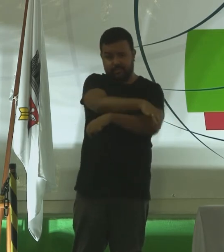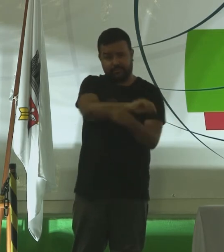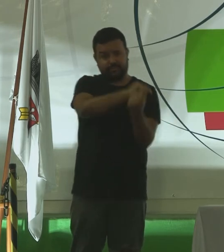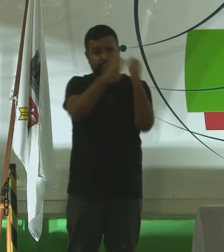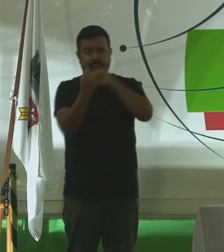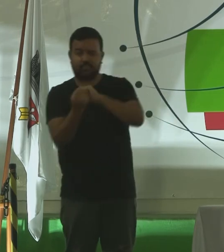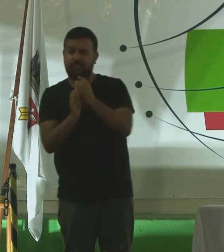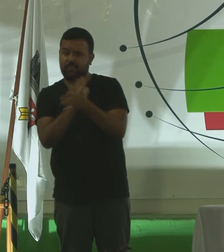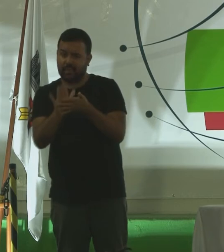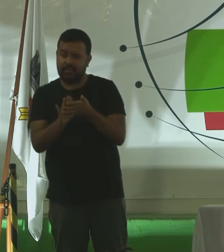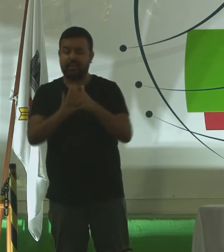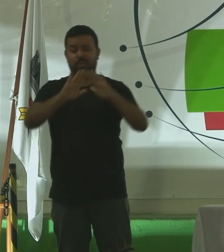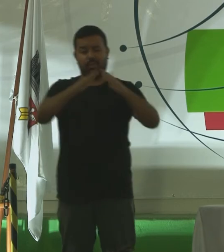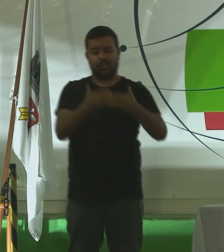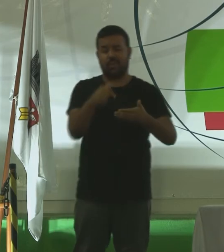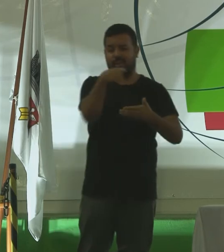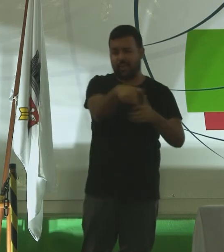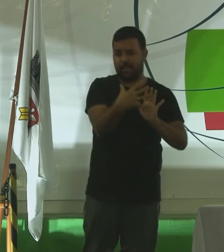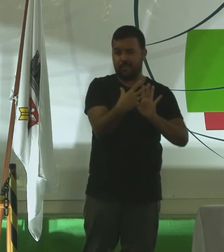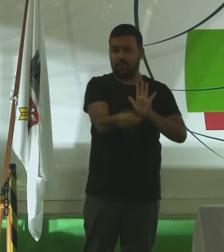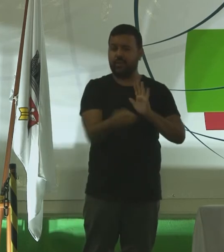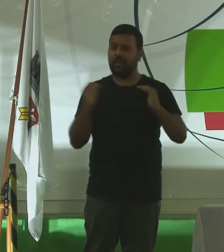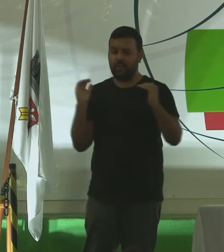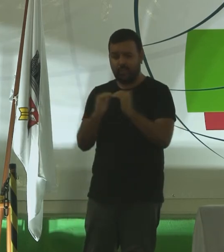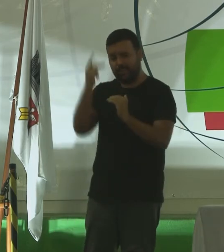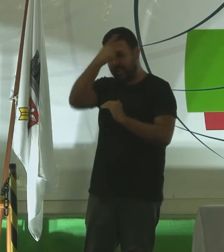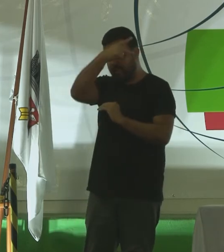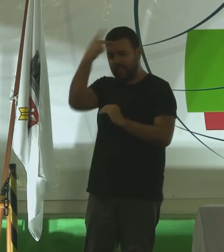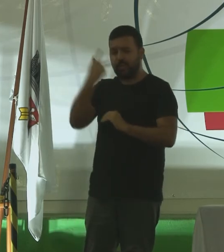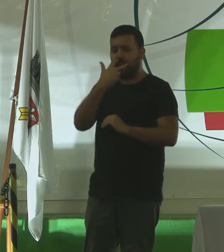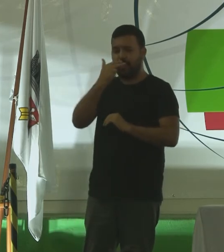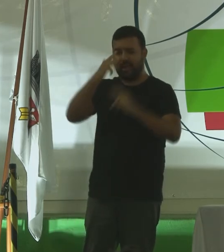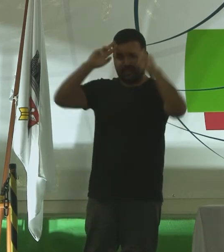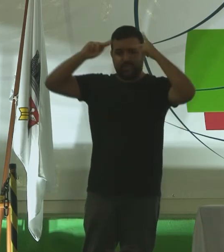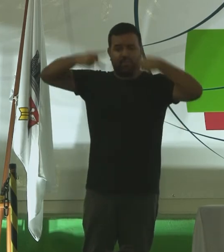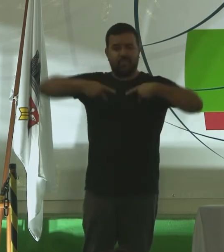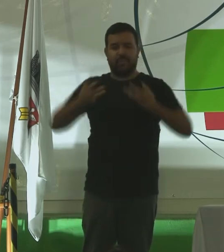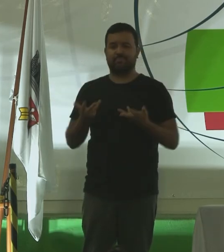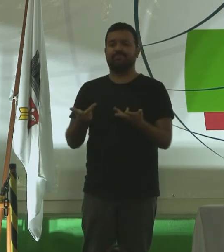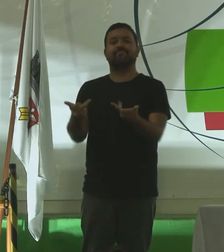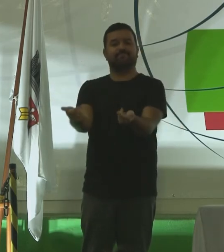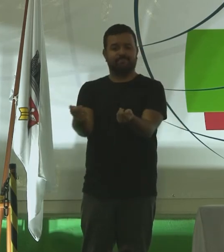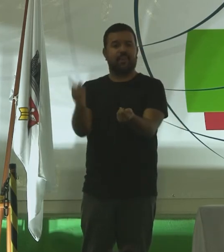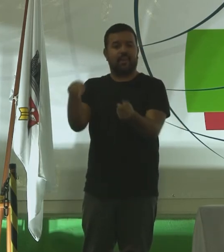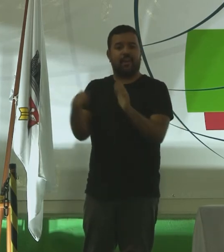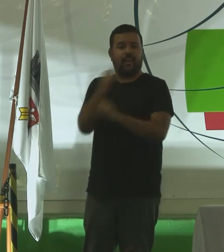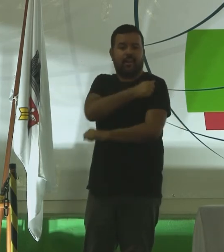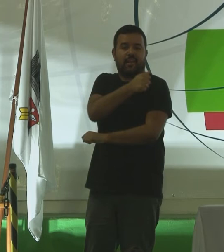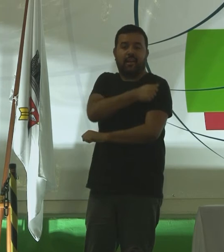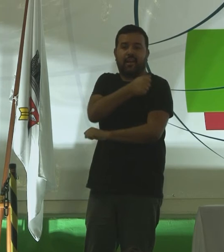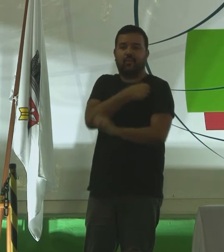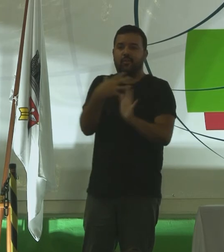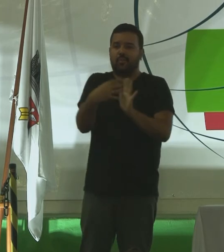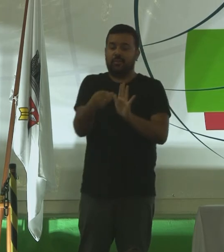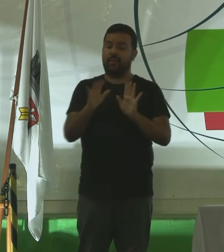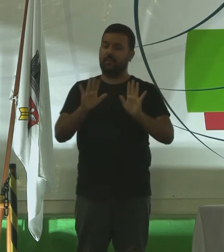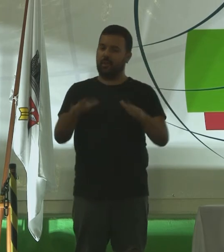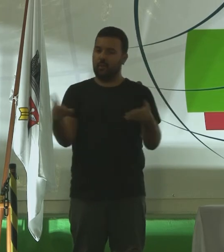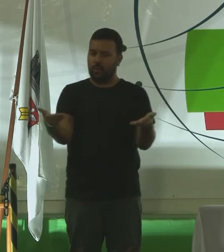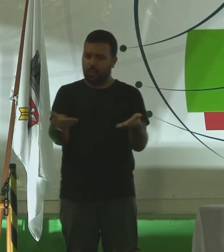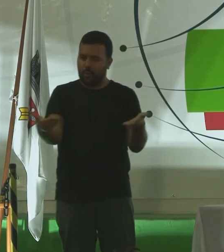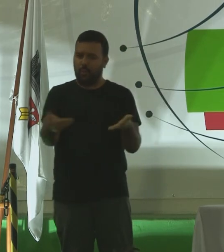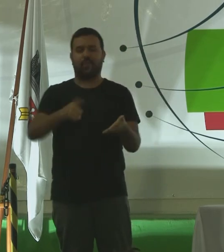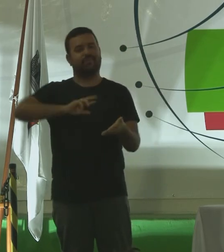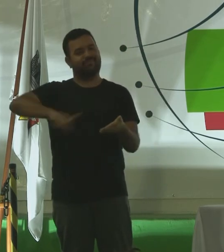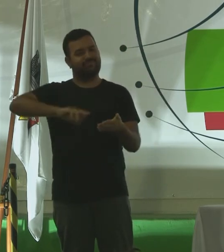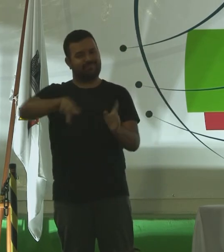escola, esse modelo de escola se fazia e se presentificava por um modelo de aluno. E hoje nós temos uma outra